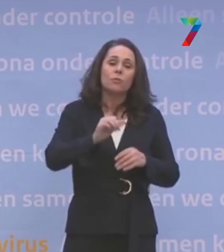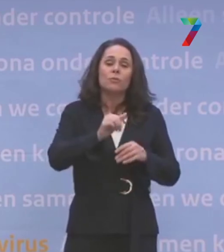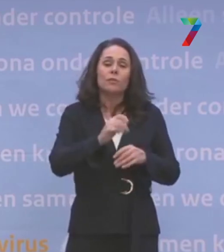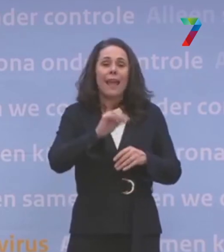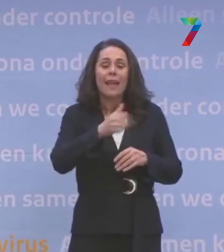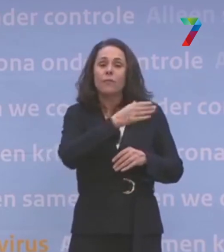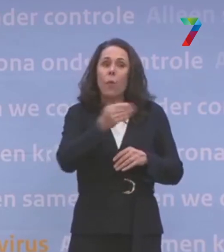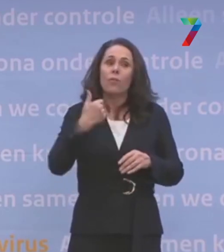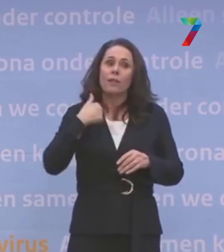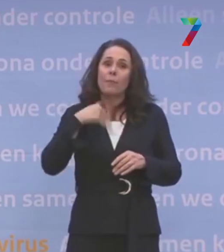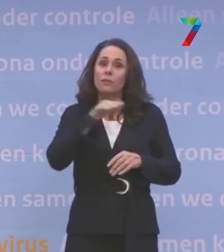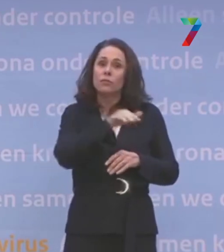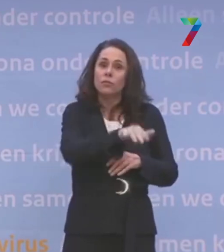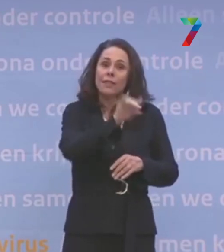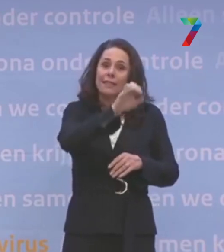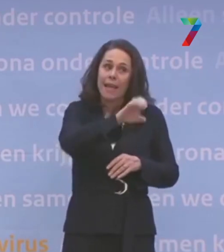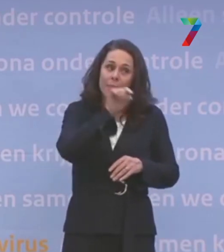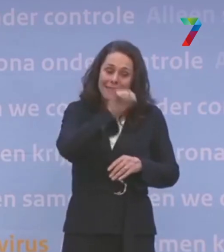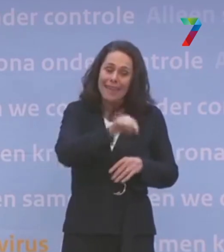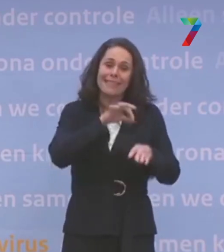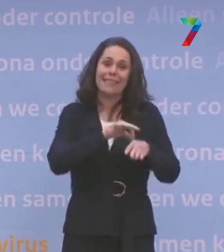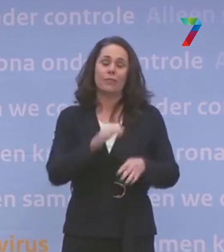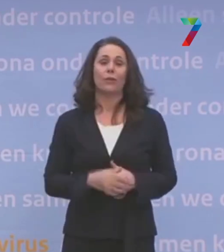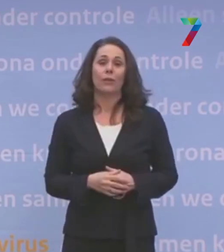meer, met alleen al deze ziekte.